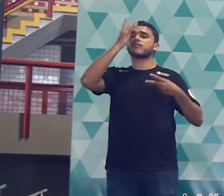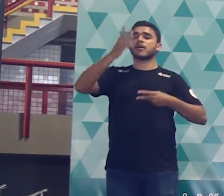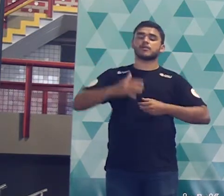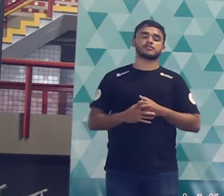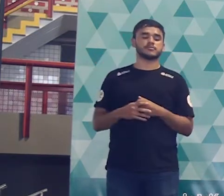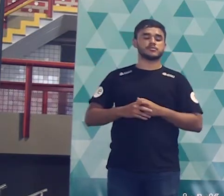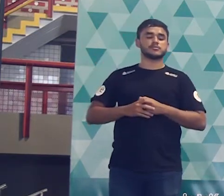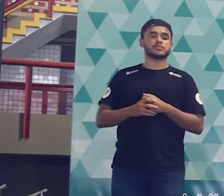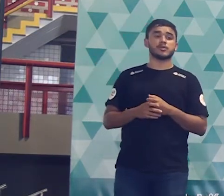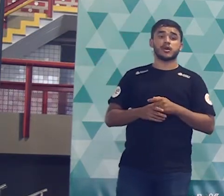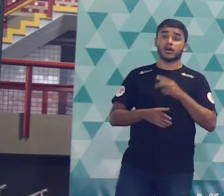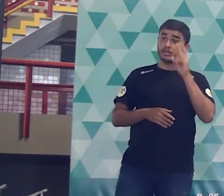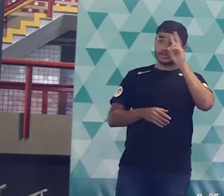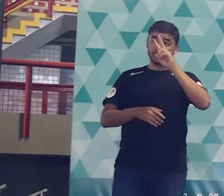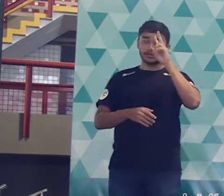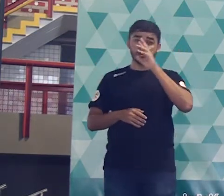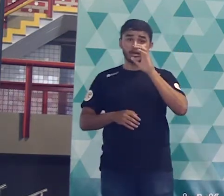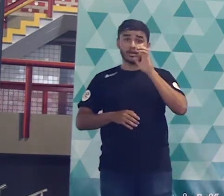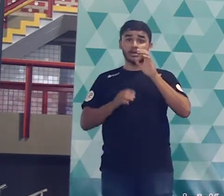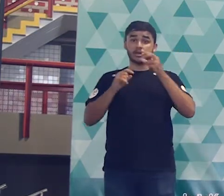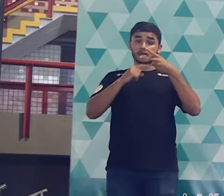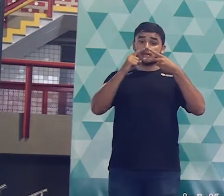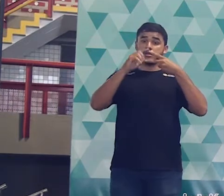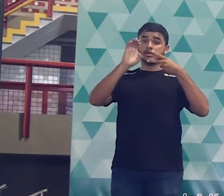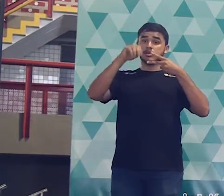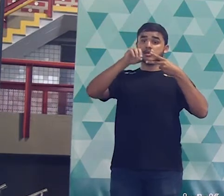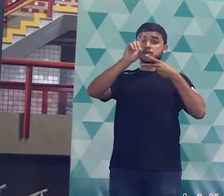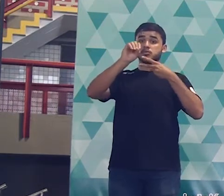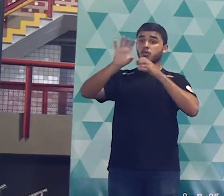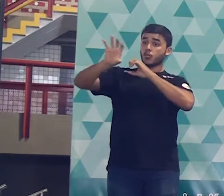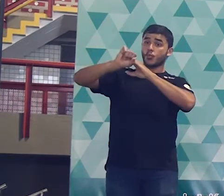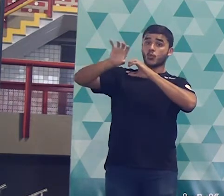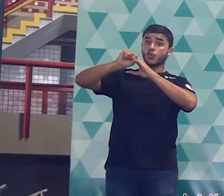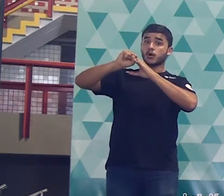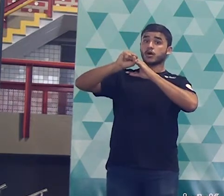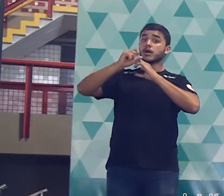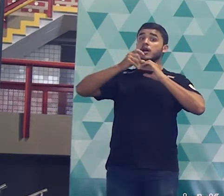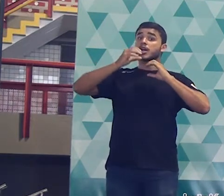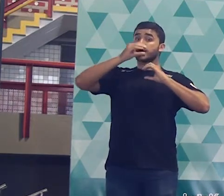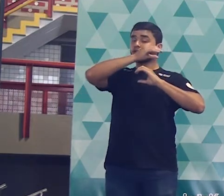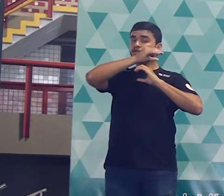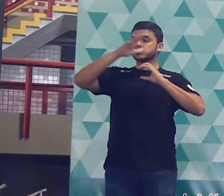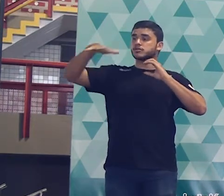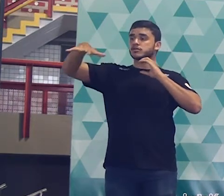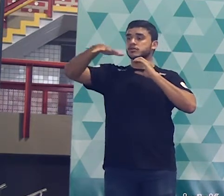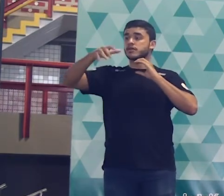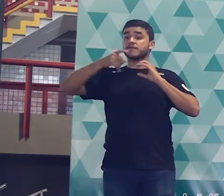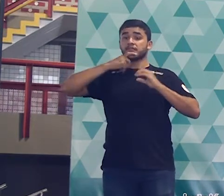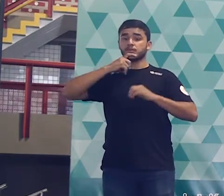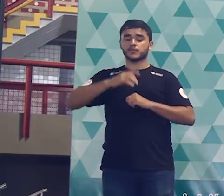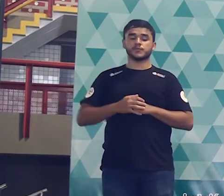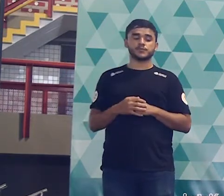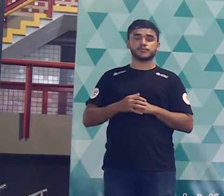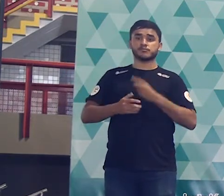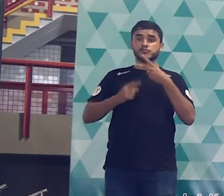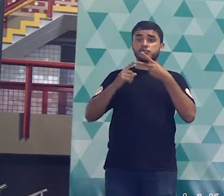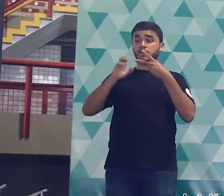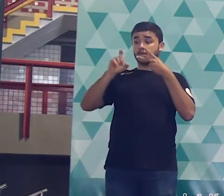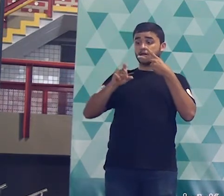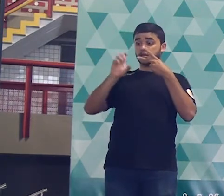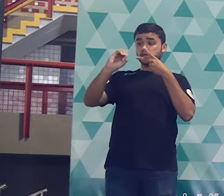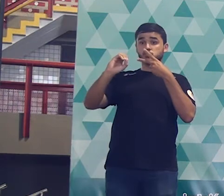Porque você vai ter que lembrar sempre, ó. Endo, absorve. Exo, libera. Mas como é que isso é cobrado